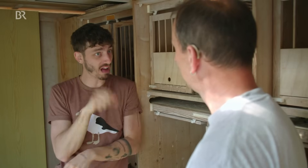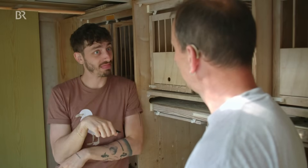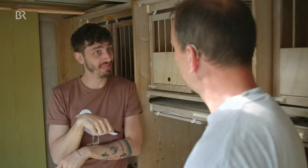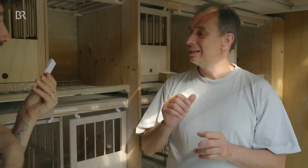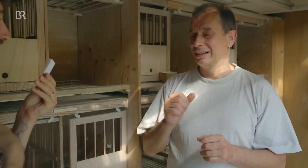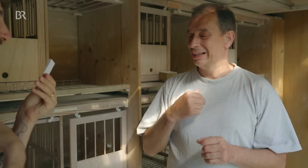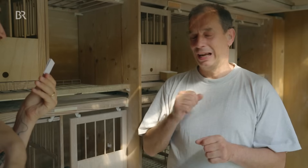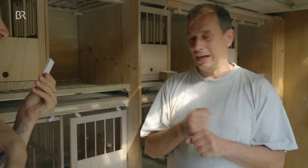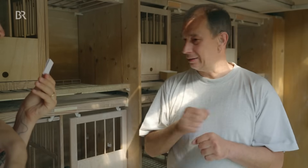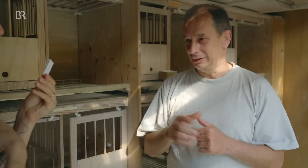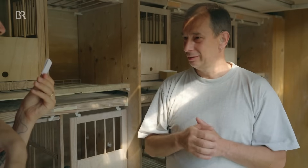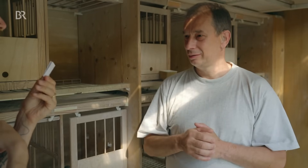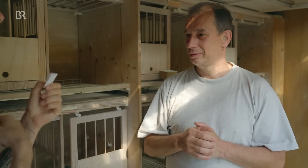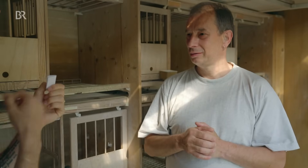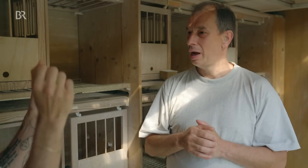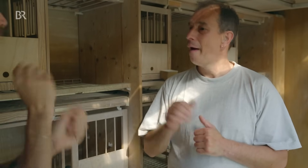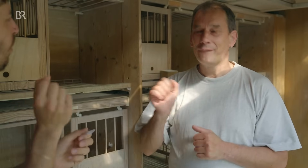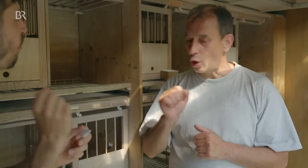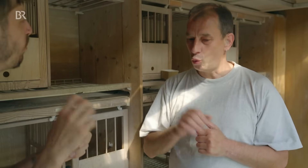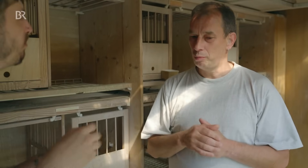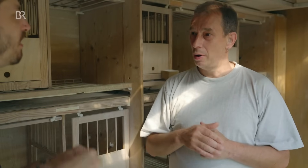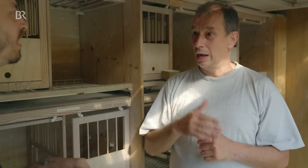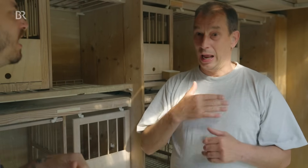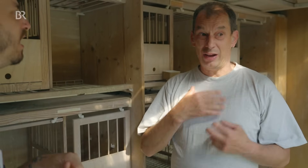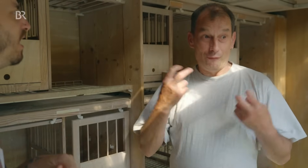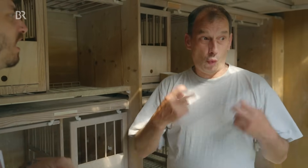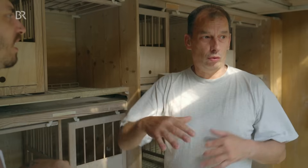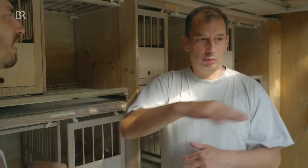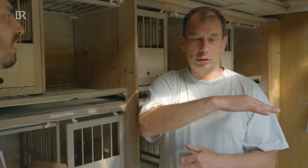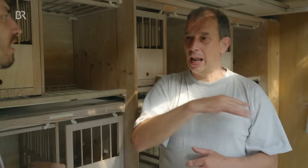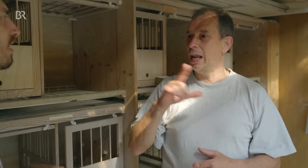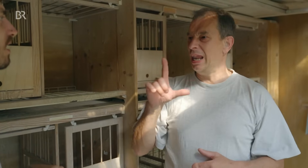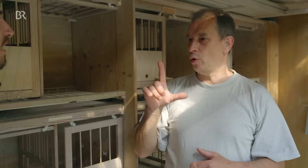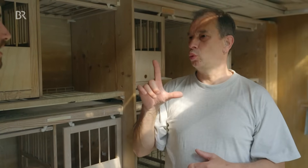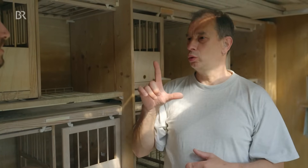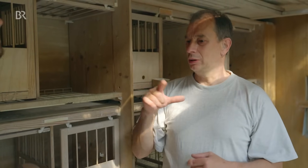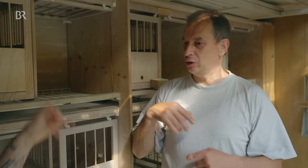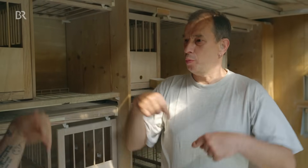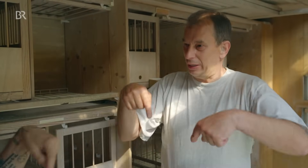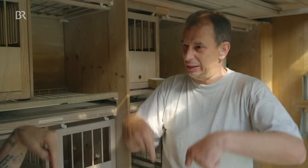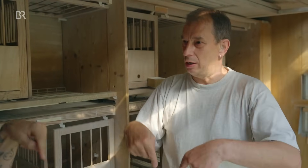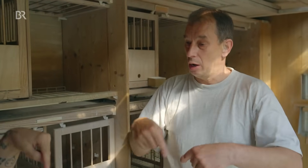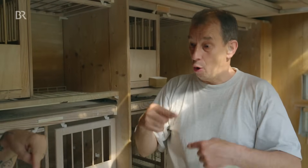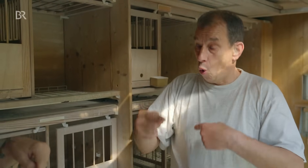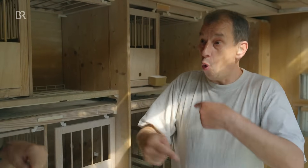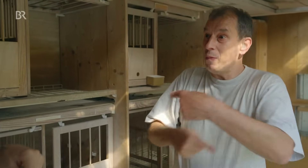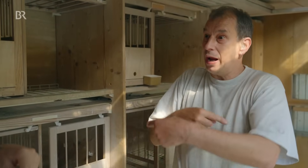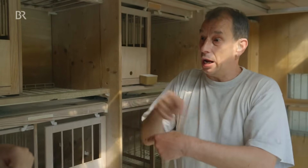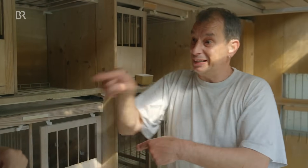Frau. Nein, das klappt nicht. Warum? Ich wohne ja hier in Leverkusen. Wenn du mir umgekehrt eine deiner Tauben jetzt geben würdest,